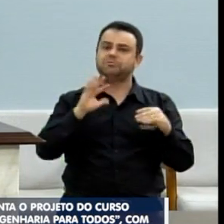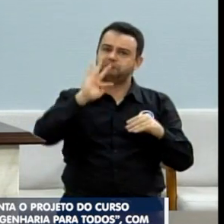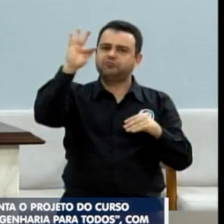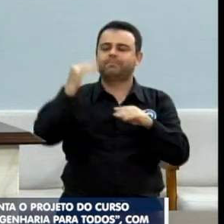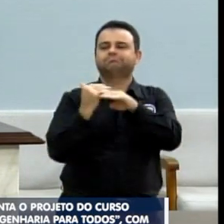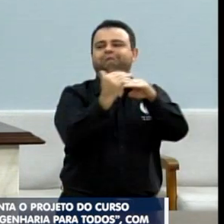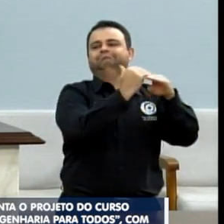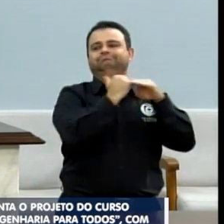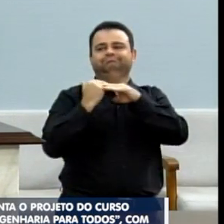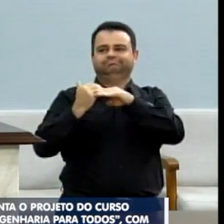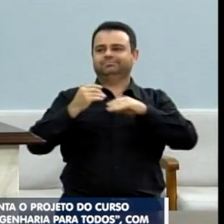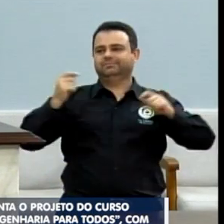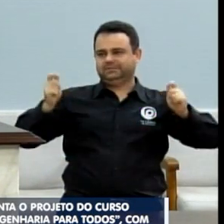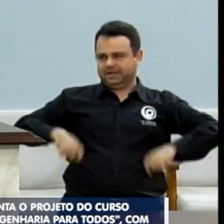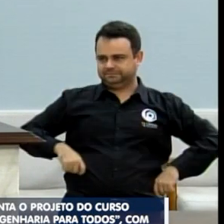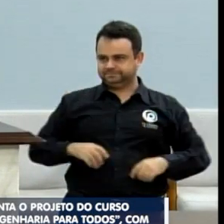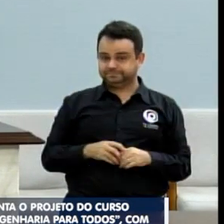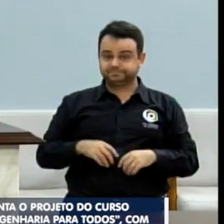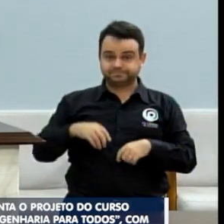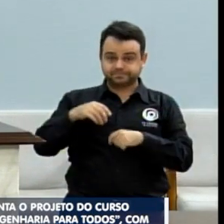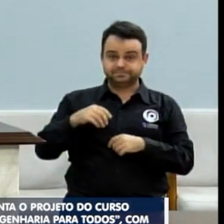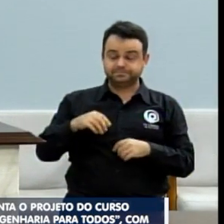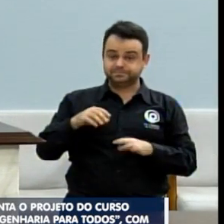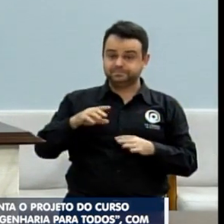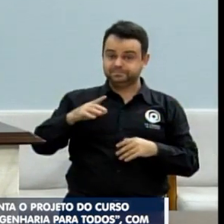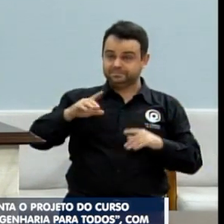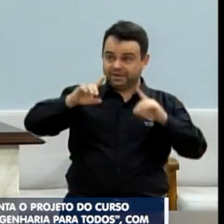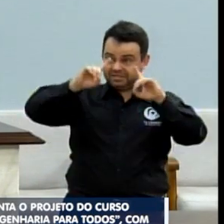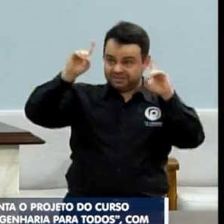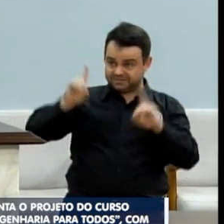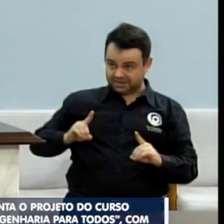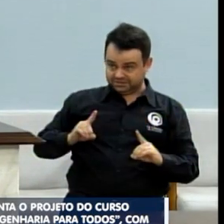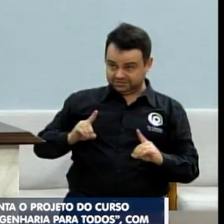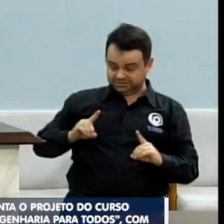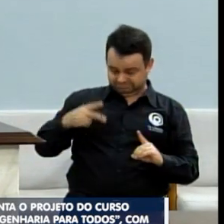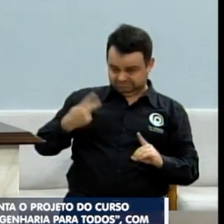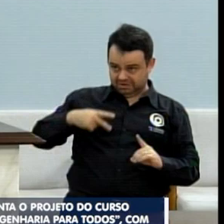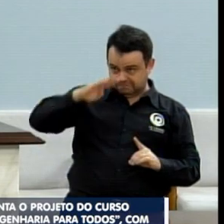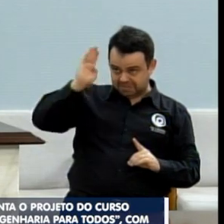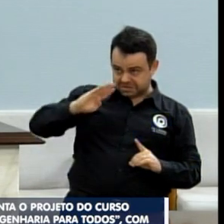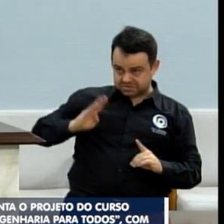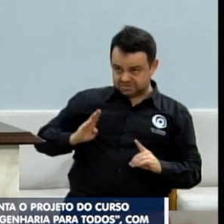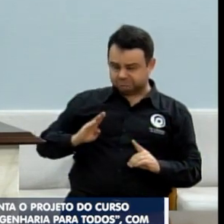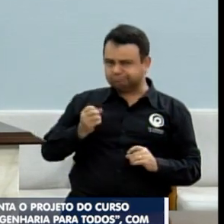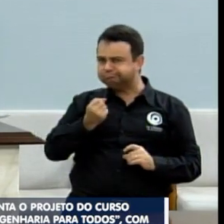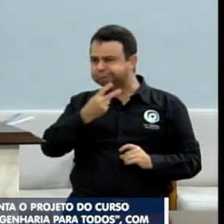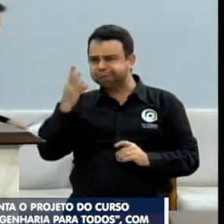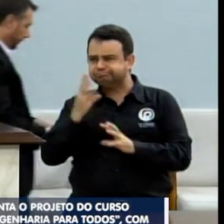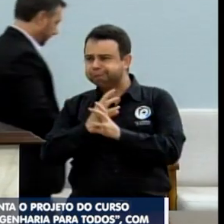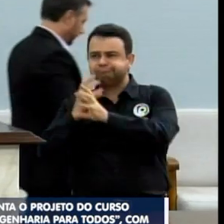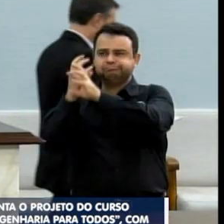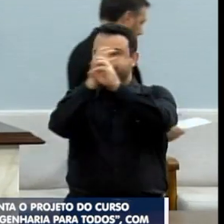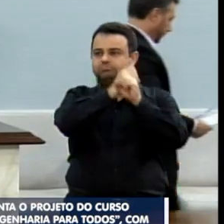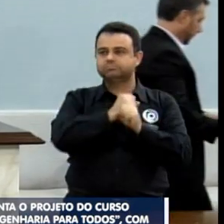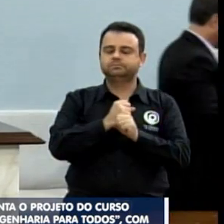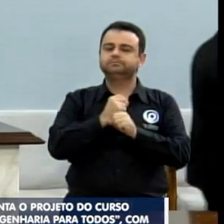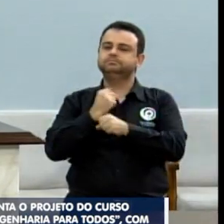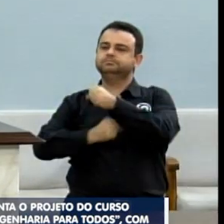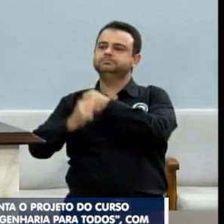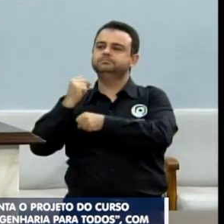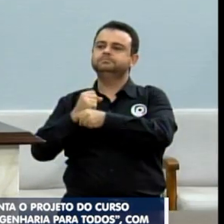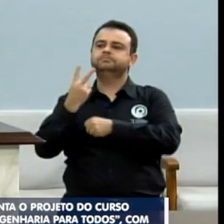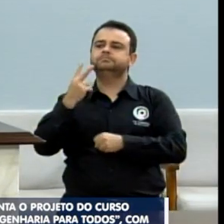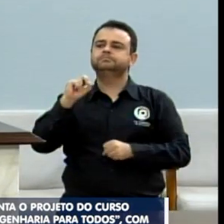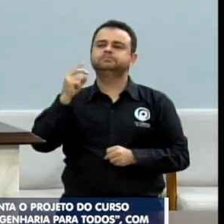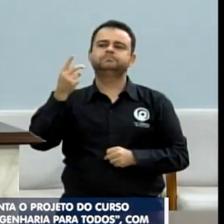destacar que a população com deficiência no Brasil, ela está estimada, a partir de dados de 2023,